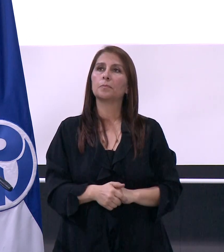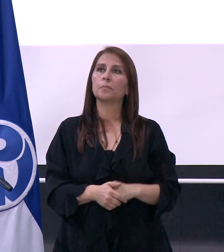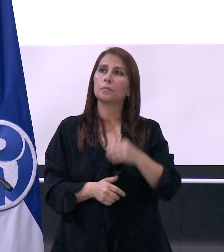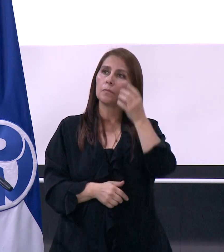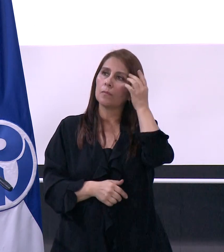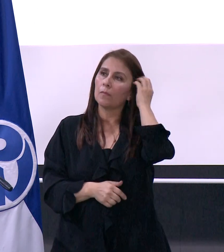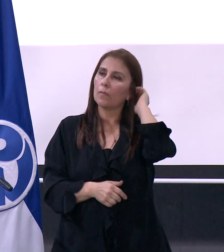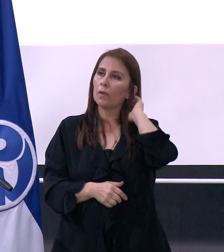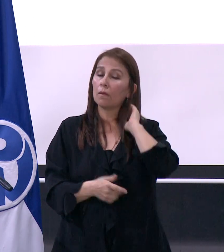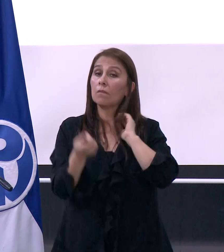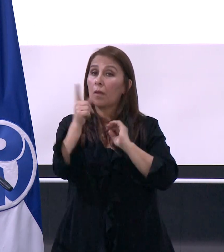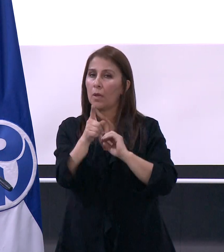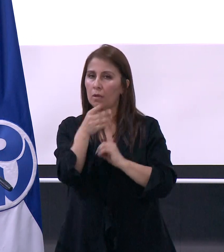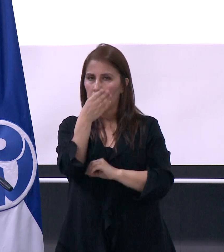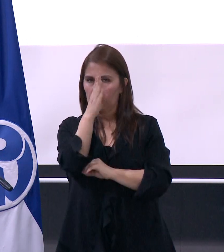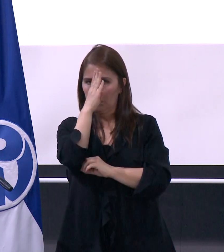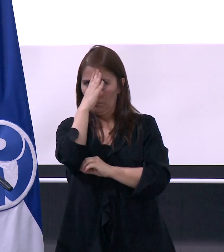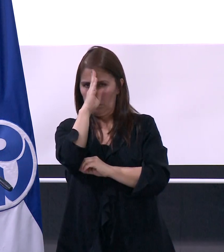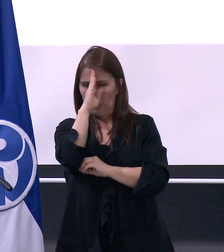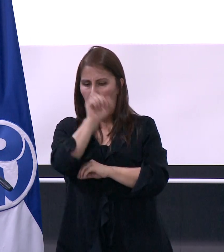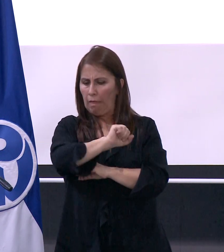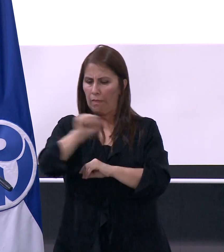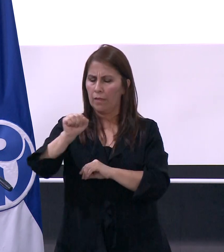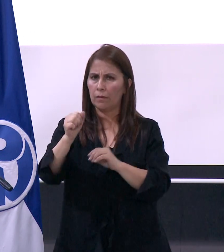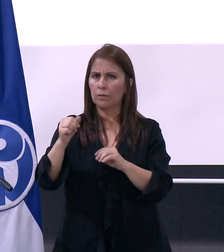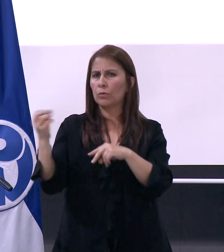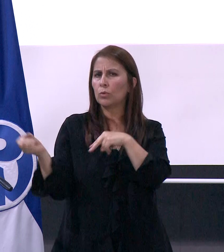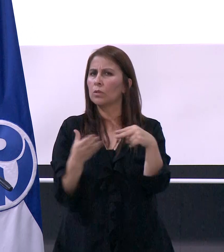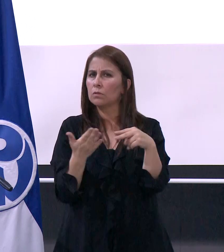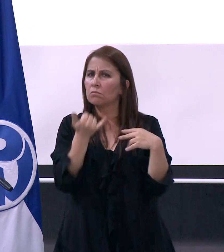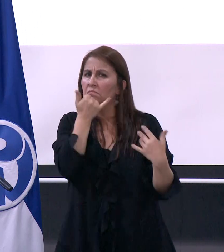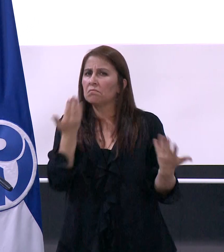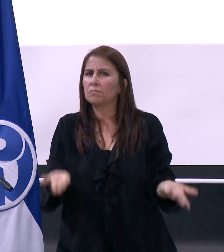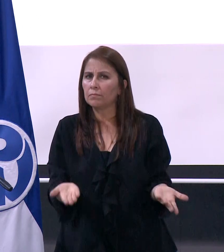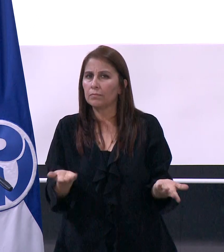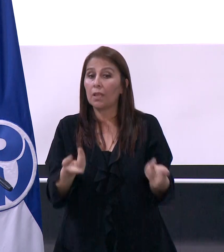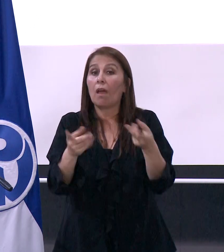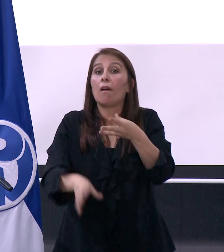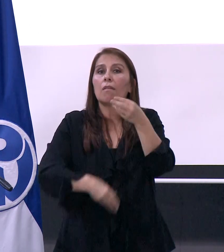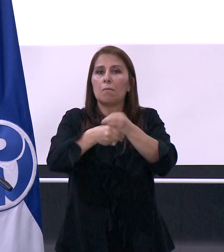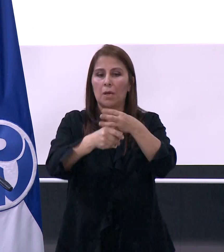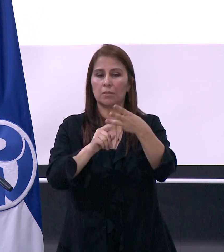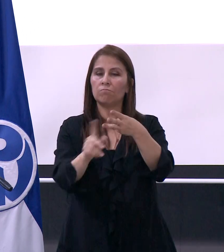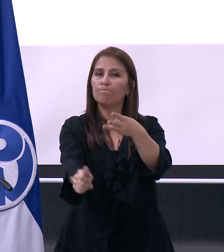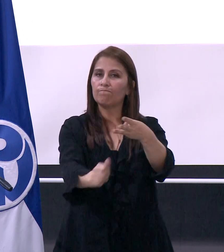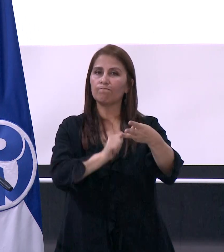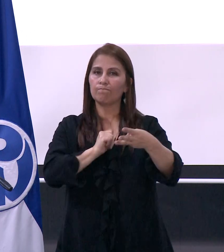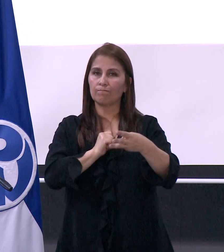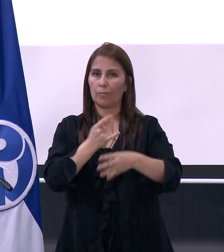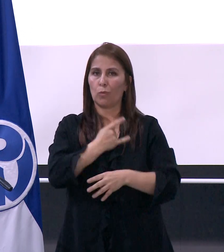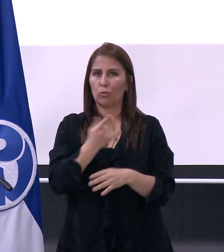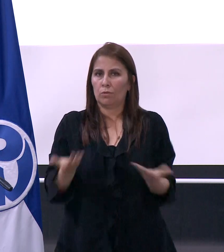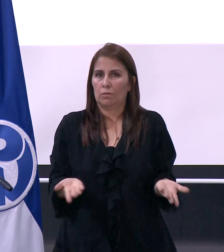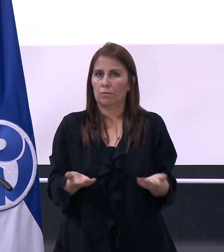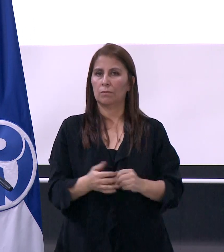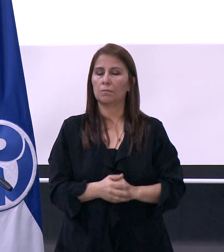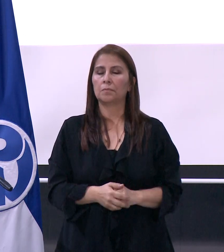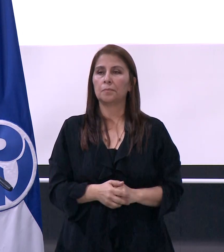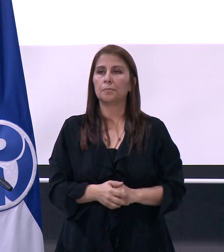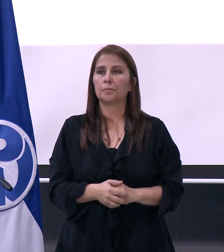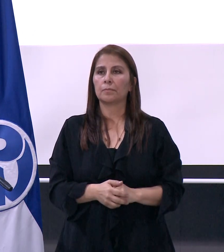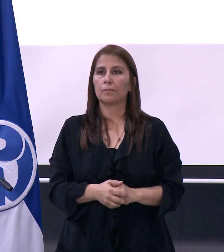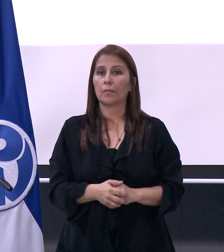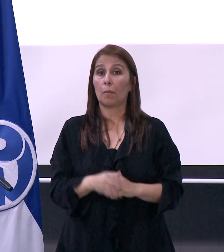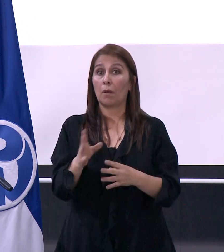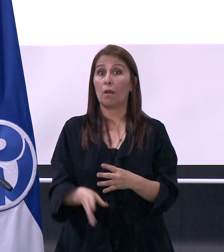ha puesto en cuestión el derecho a la educación y la autonomía universitaria sino que